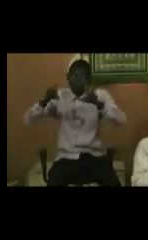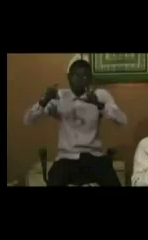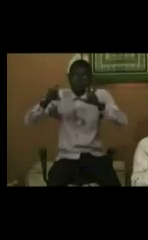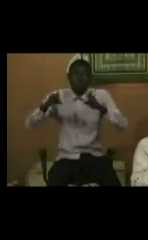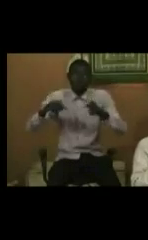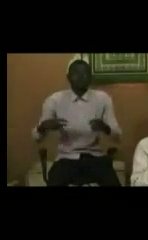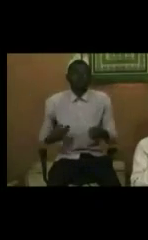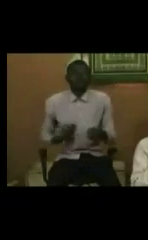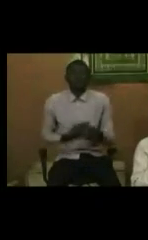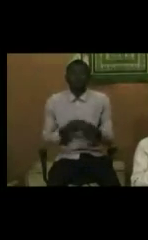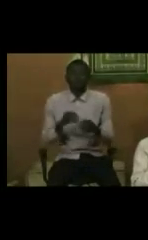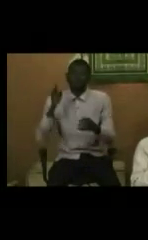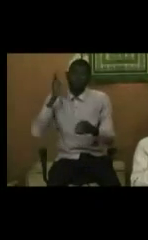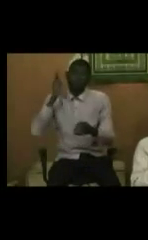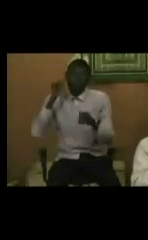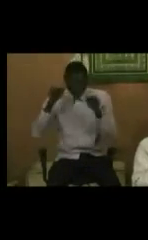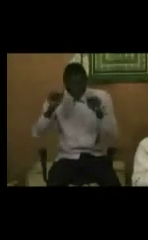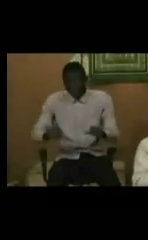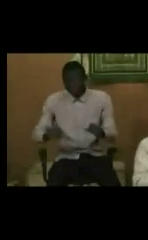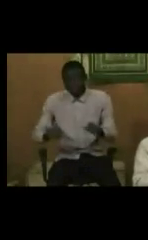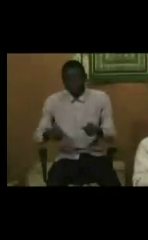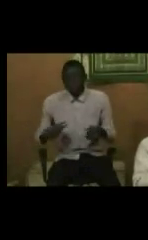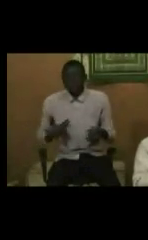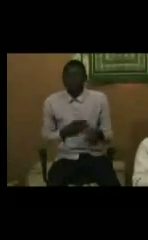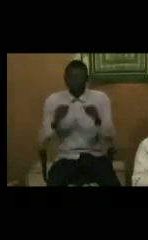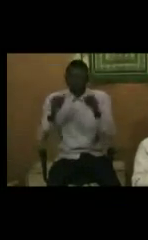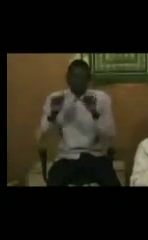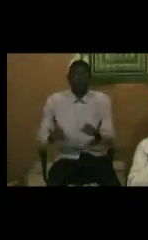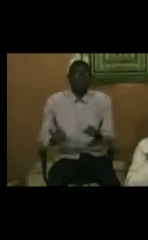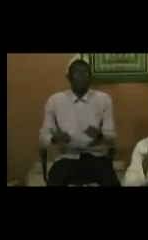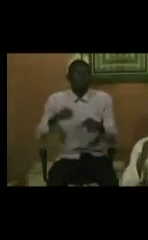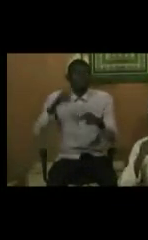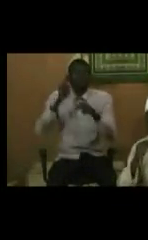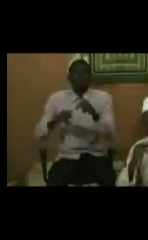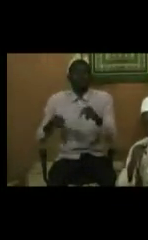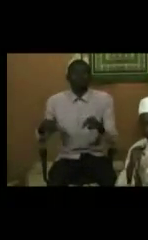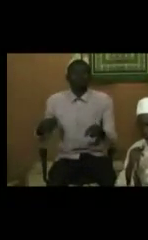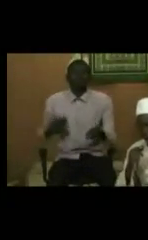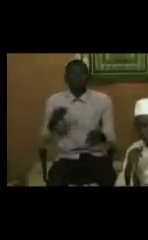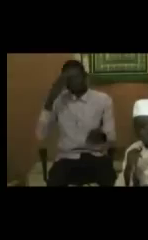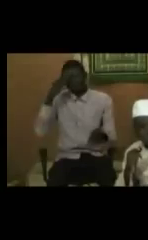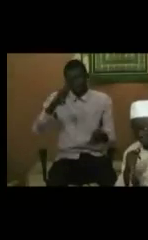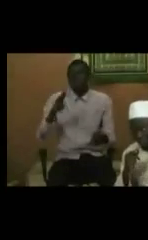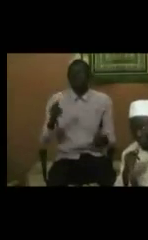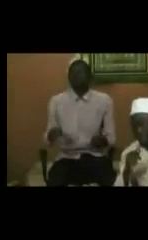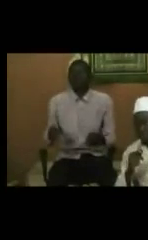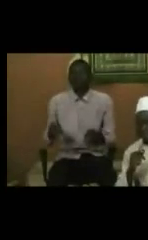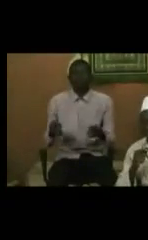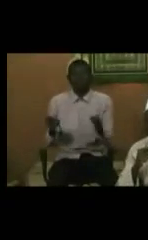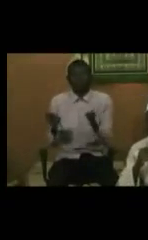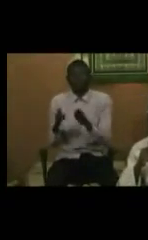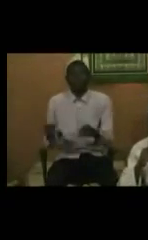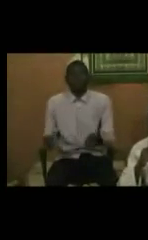di wa lowo o le ko wa sinu wahala ko kirun re ko ki pe ni